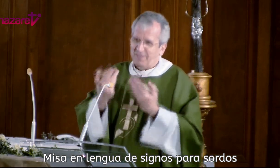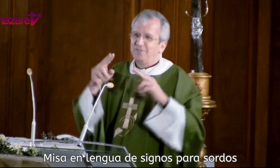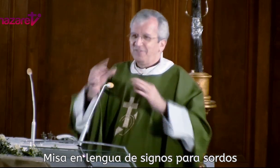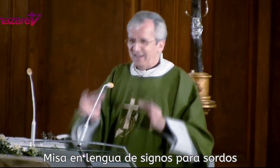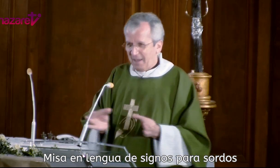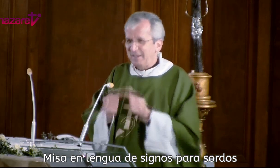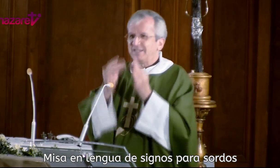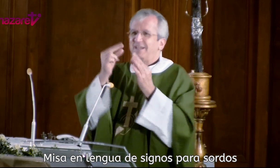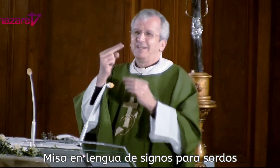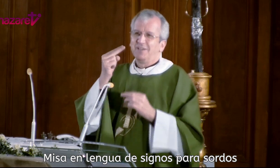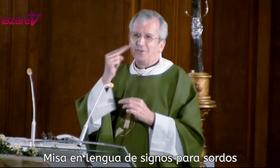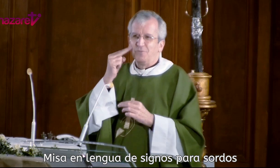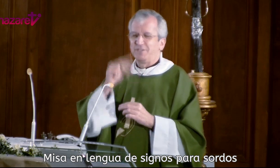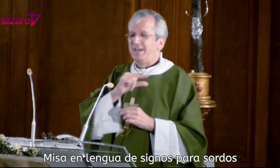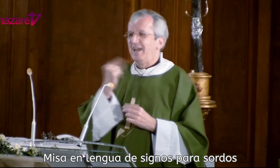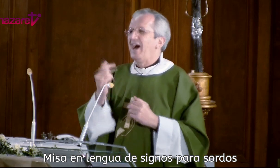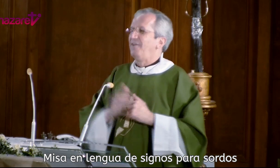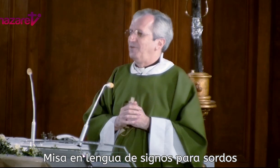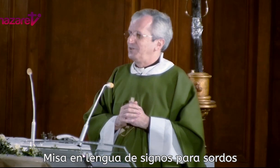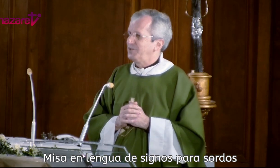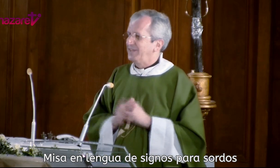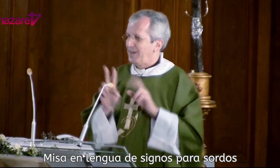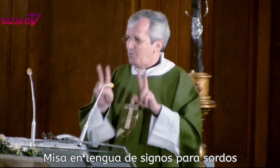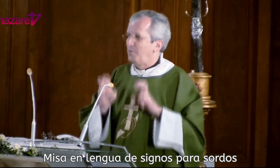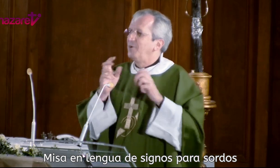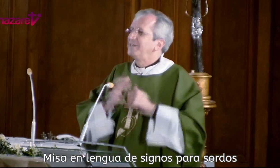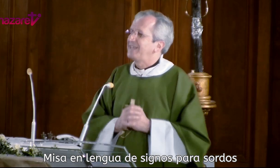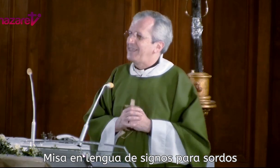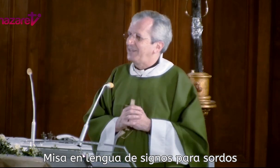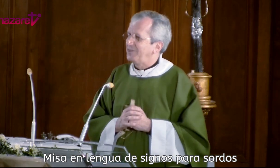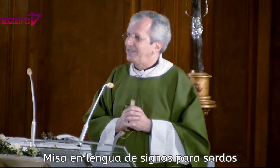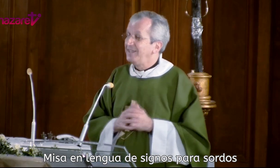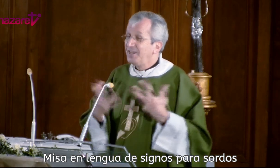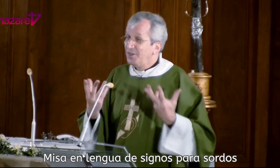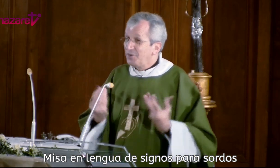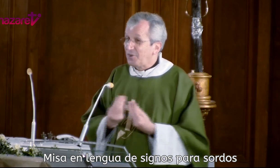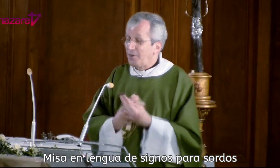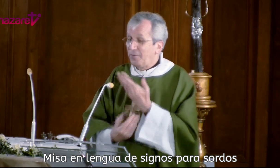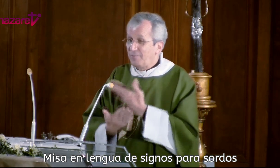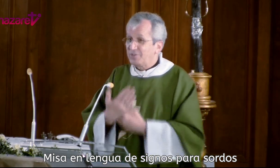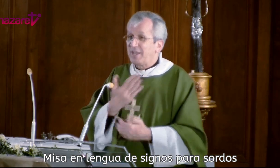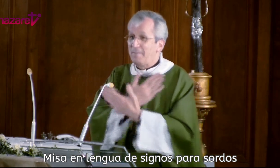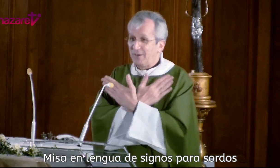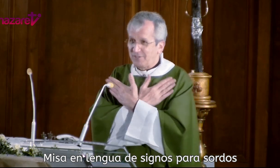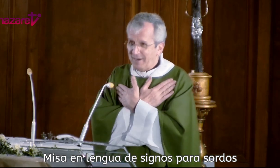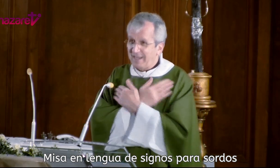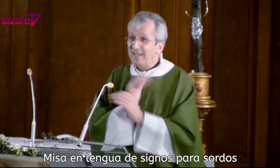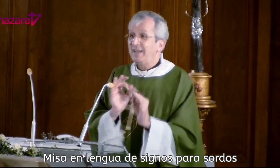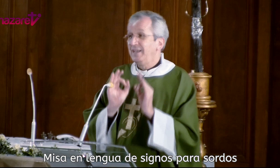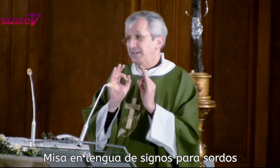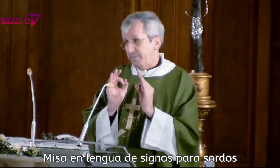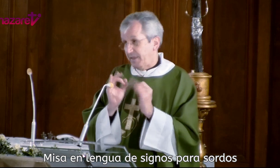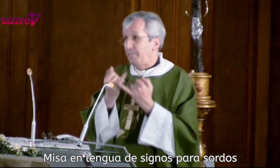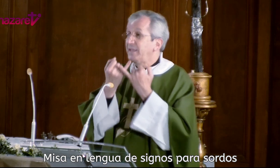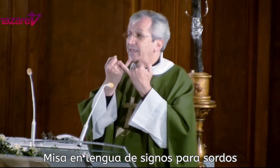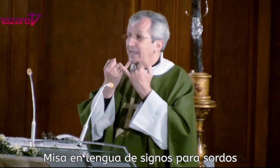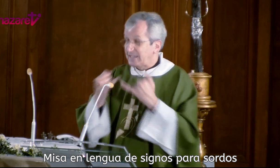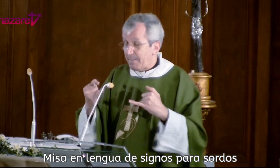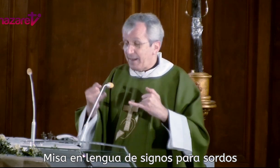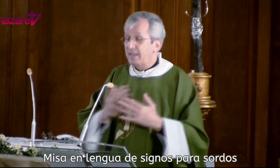de la misa con Mossèn Alfons, el nuevo sacerdote. Todo ponemos en manos de María, especialmente esa paz,